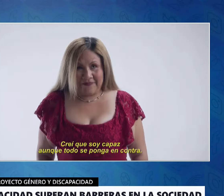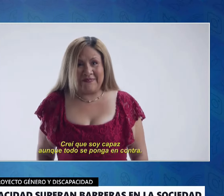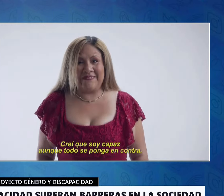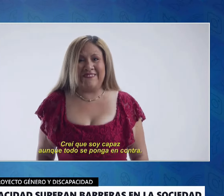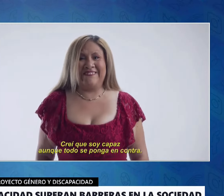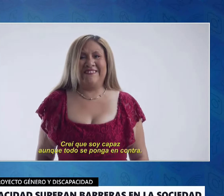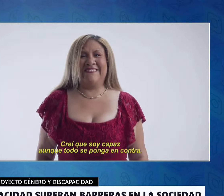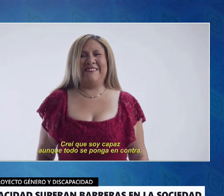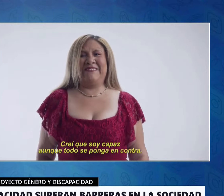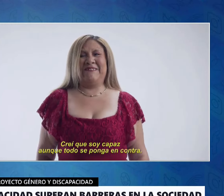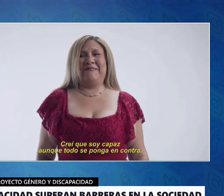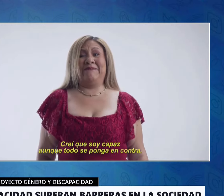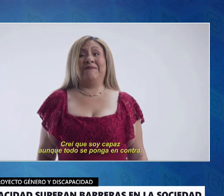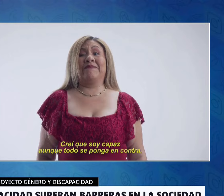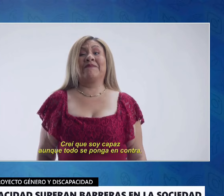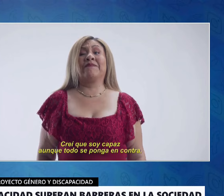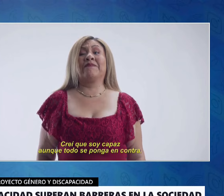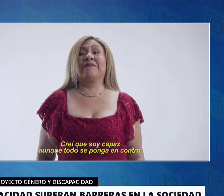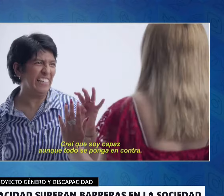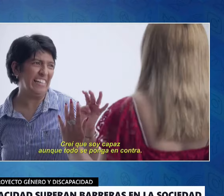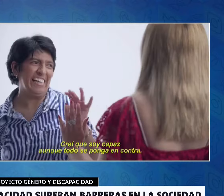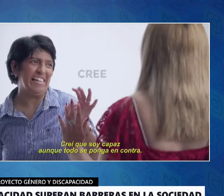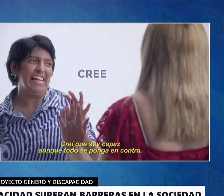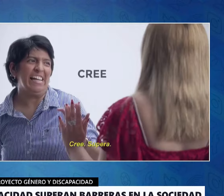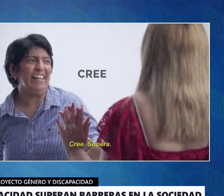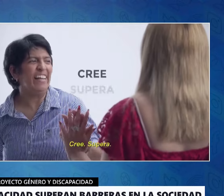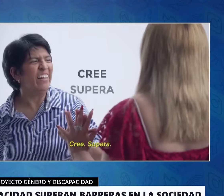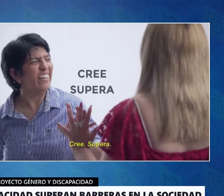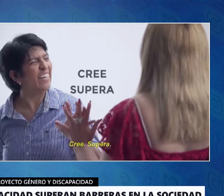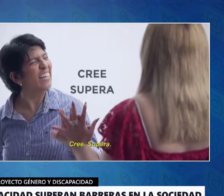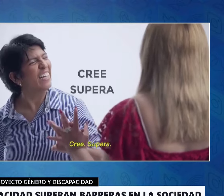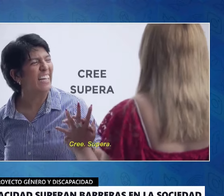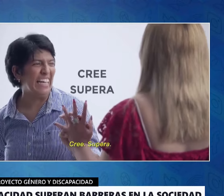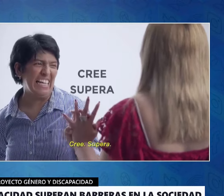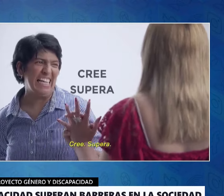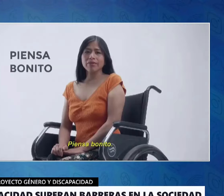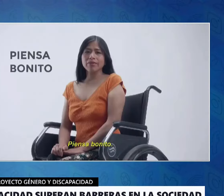por ejemplo, no te pongo un ejemplo, las mujeres con discapacidad intelectual.